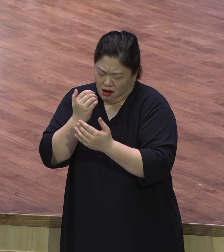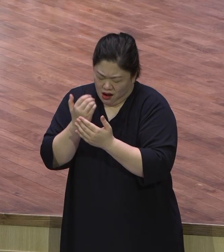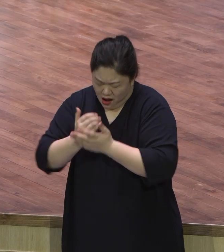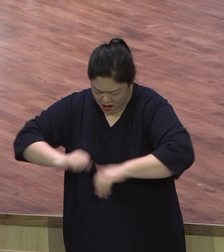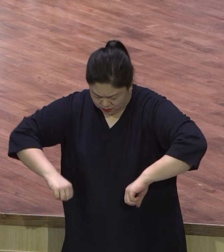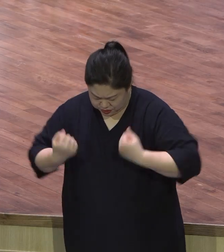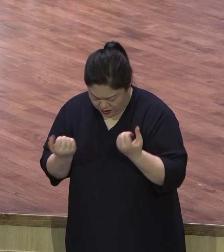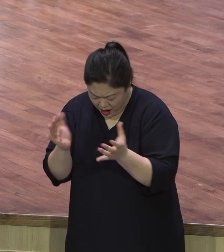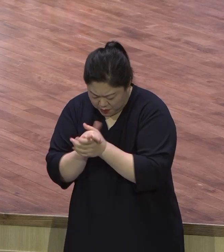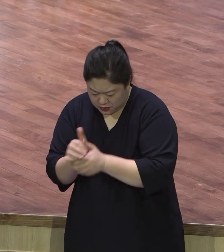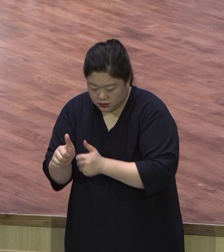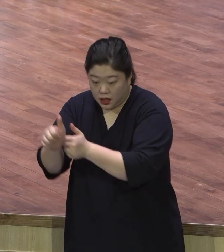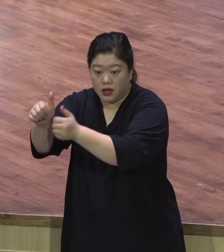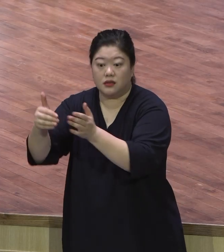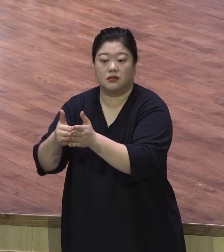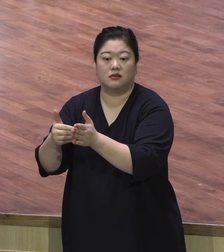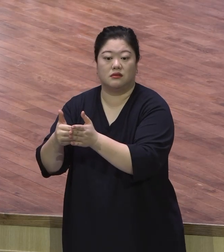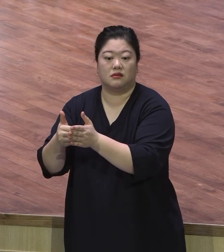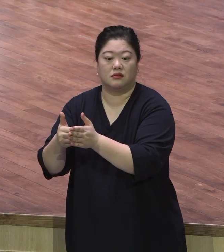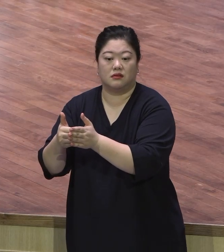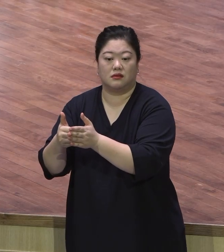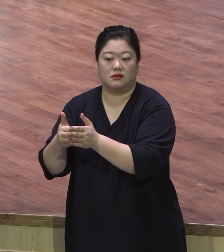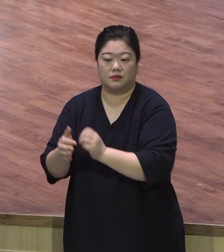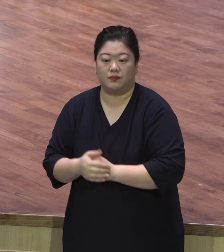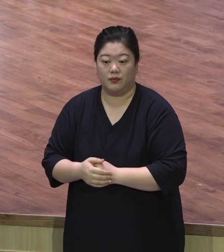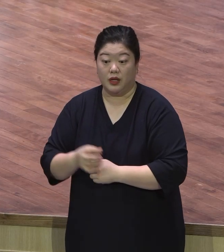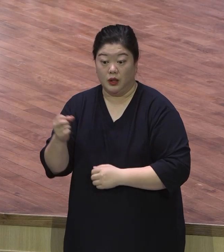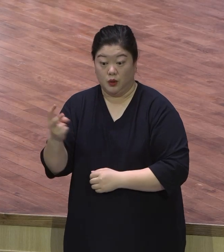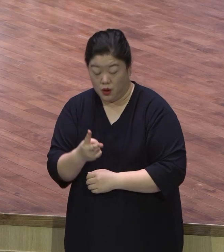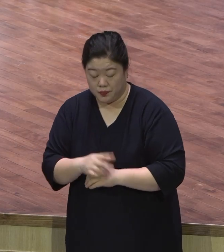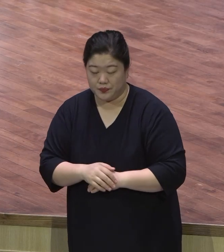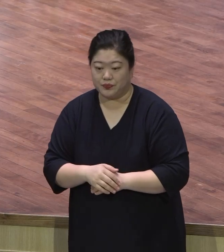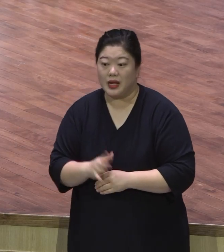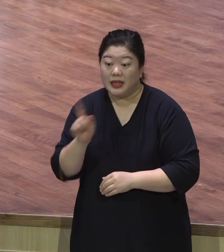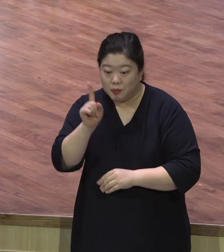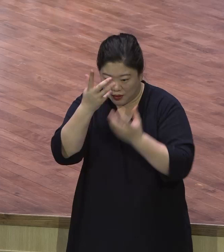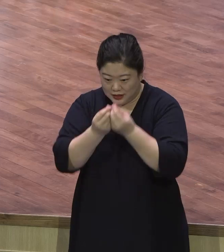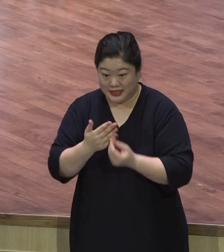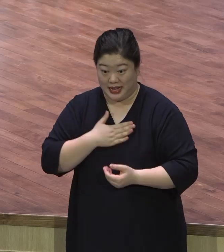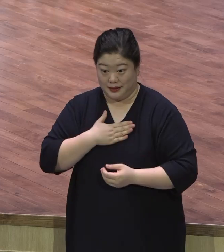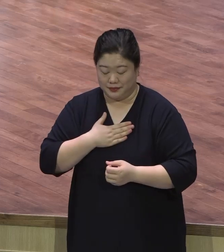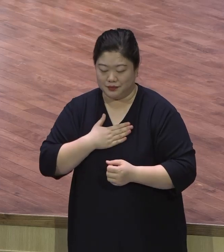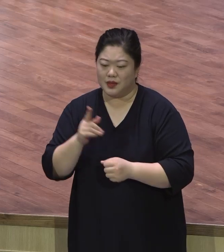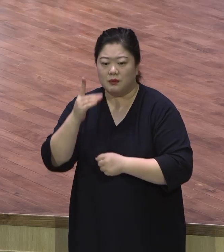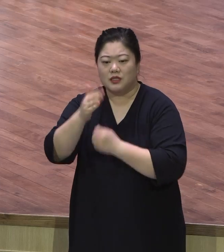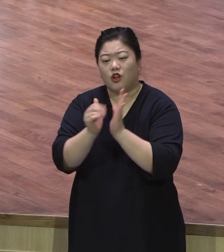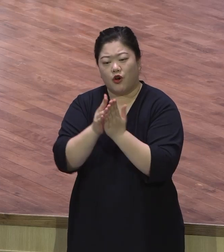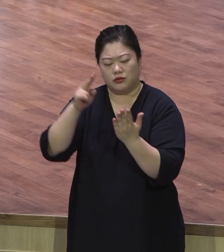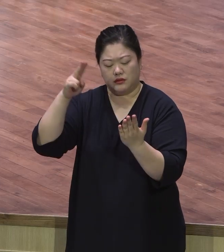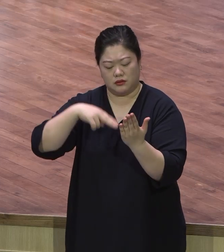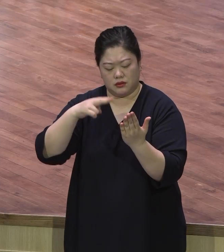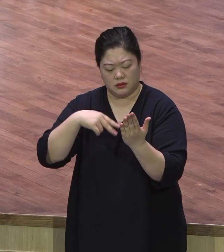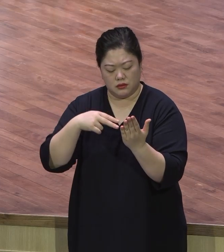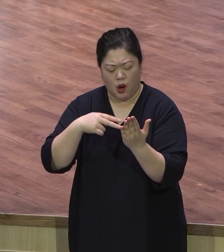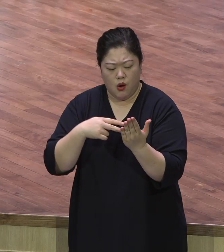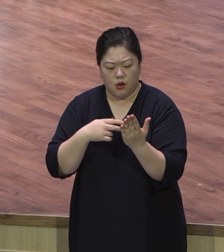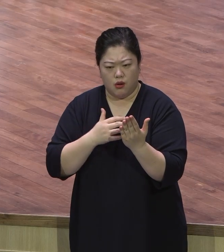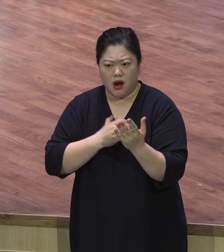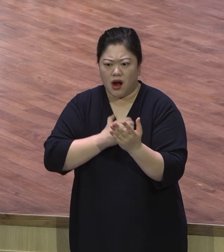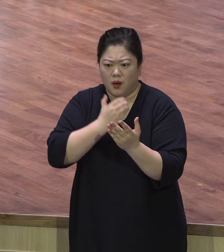저는 이 기도하면서 또 삶 속에서도 감동이 오면 적시로 합니다. 적시로. 종과 독록이